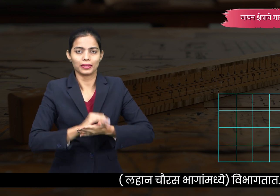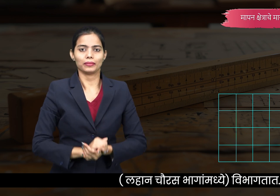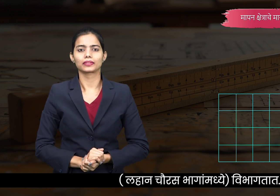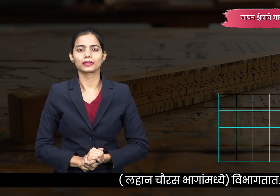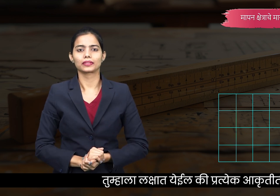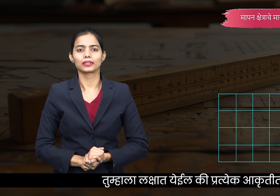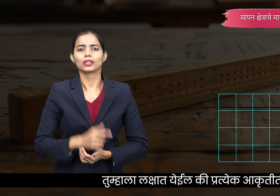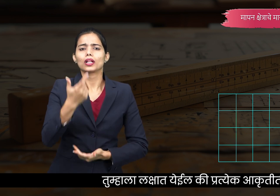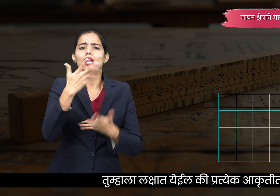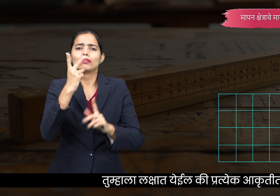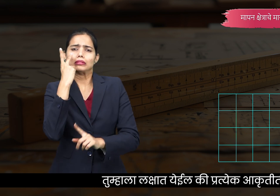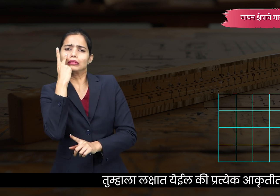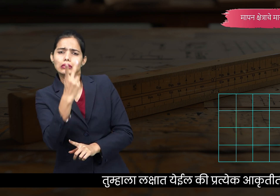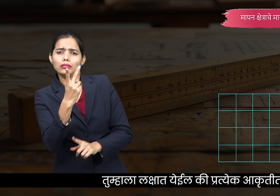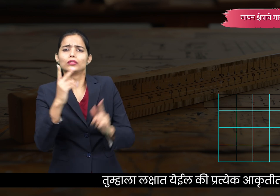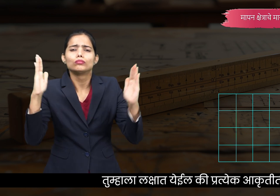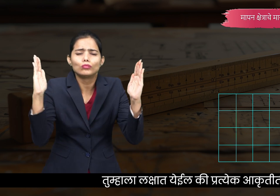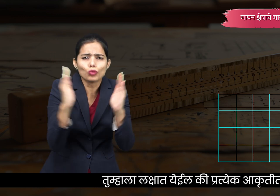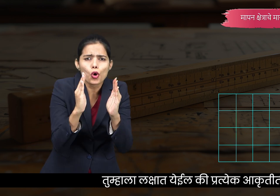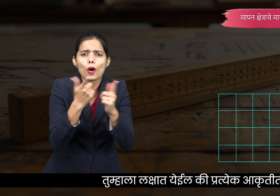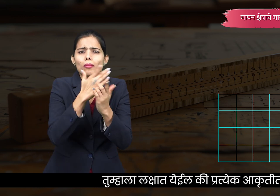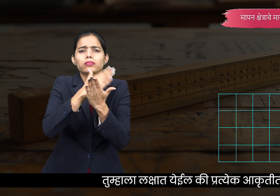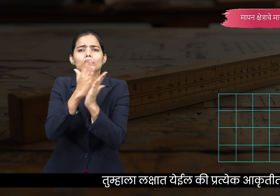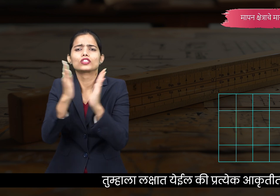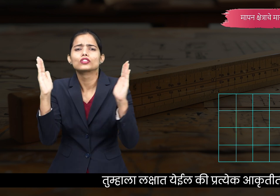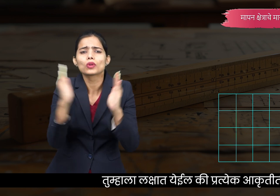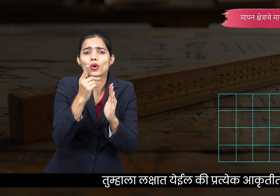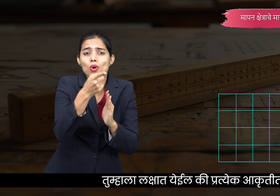विभागतात। तुम्हाला लक्षात येईल की प्रत्येक आकृतीतील